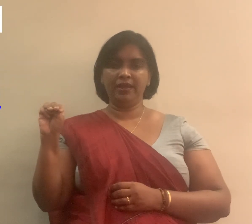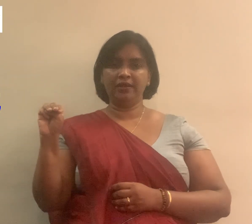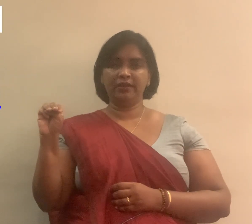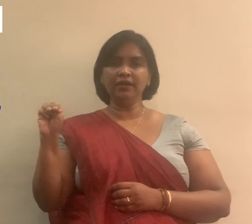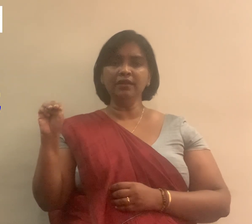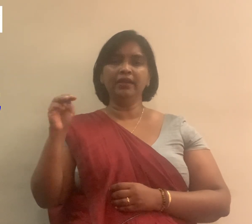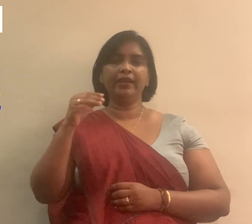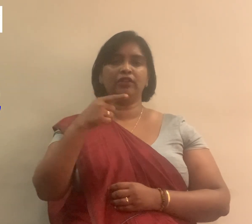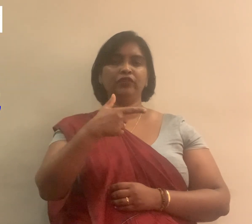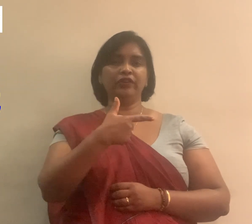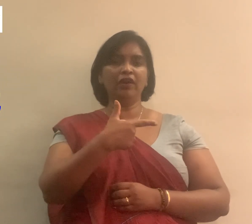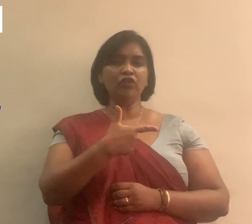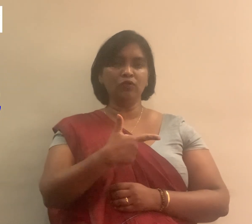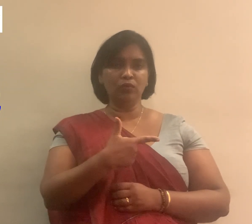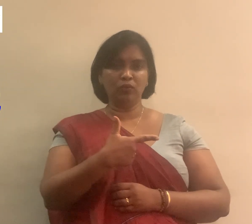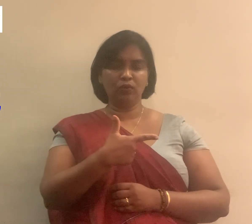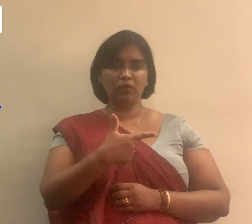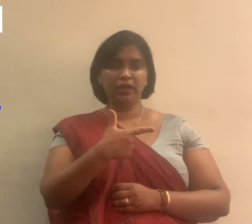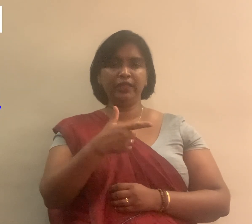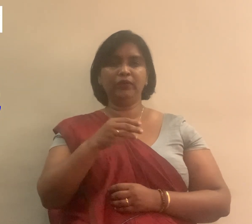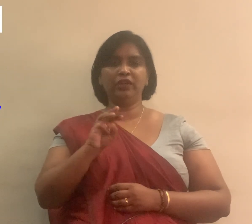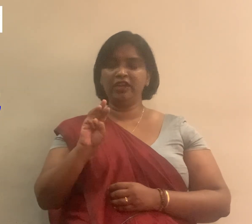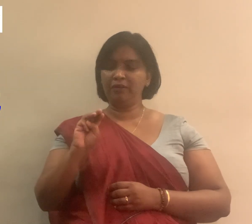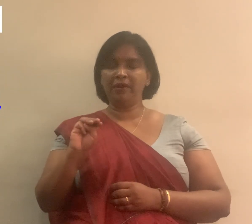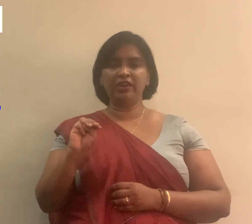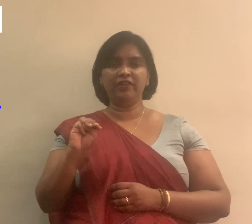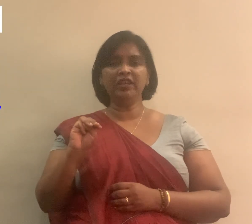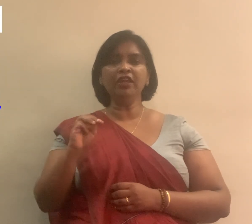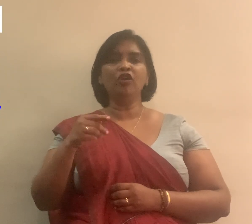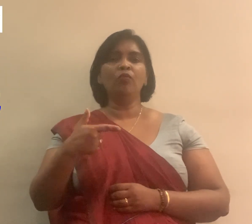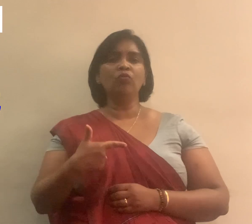අල්මයන්නට එකතු වෙනවා ඌ. එතකොට නිර්මාණය වෙන්නේ